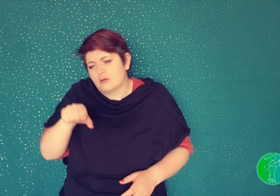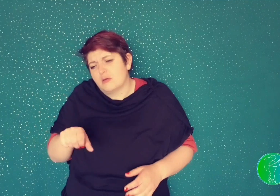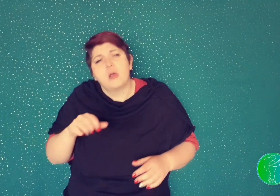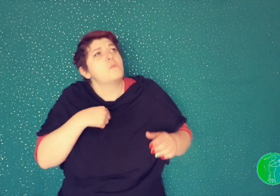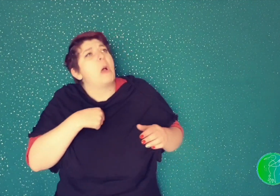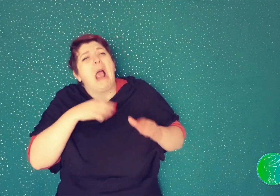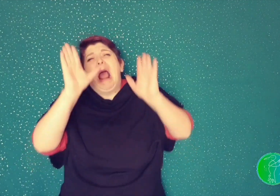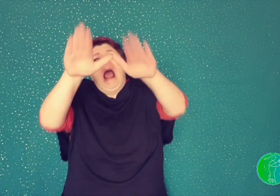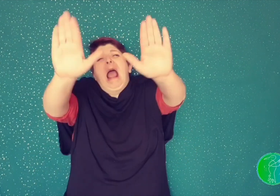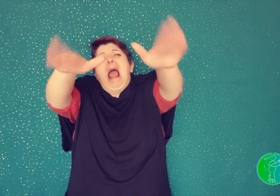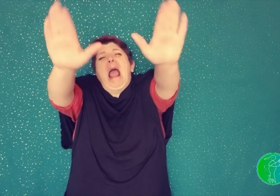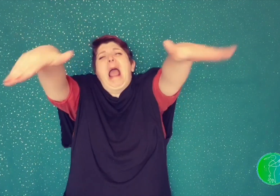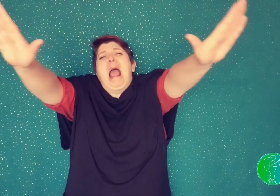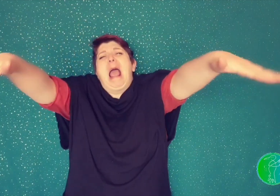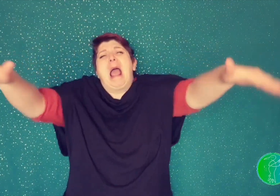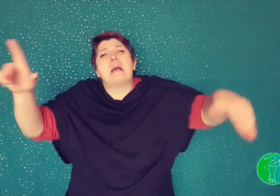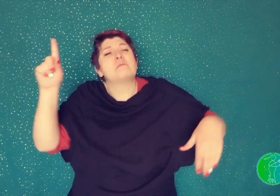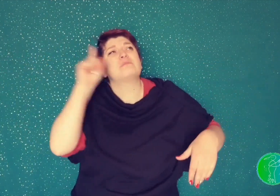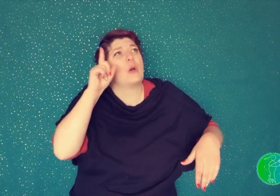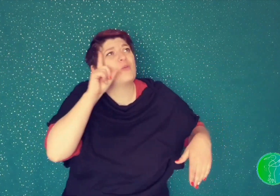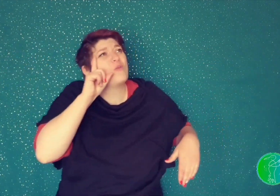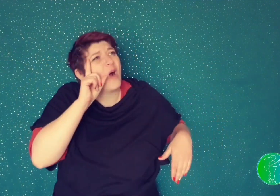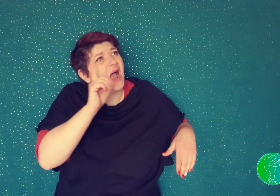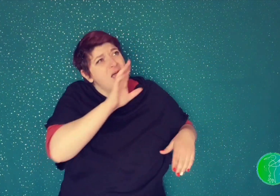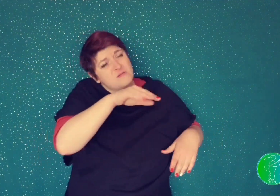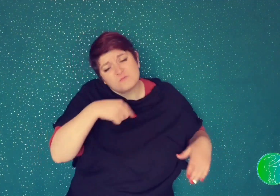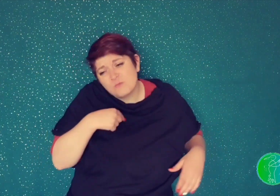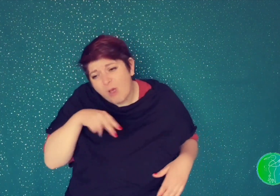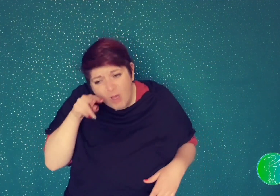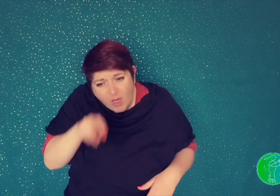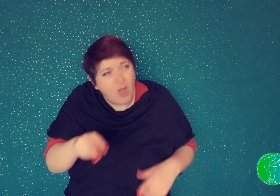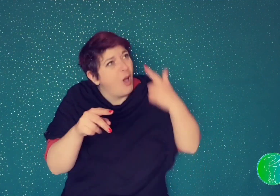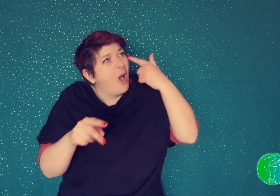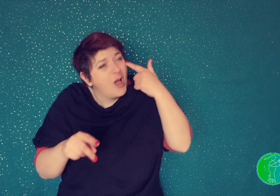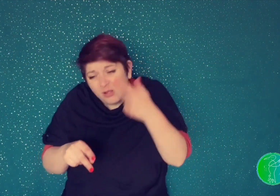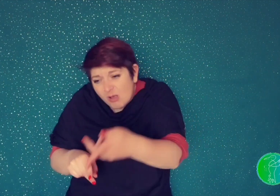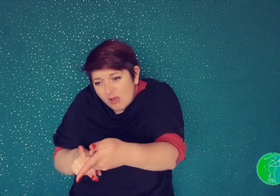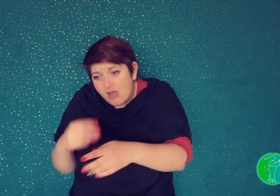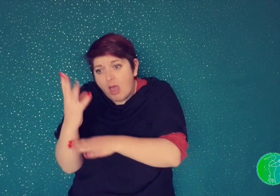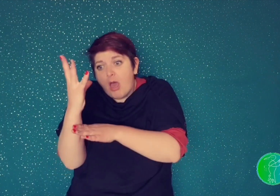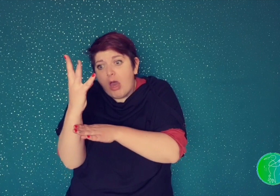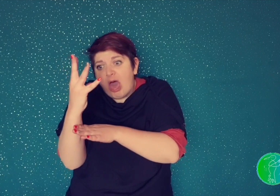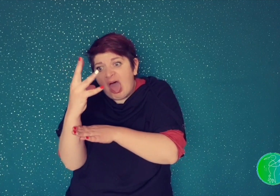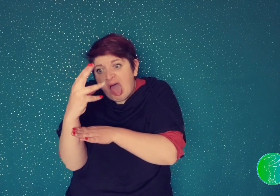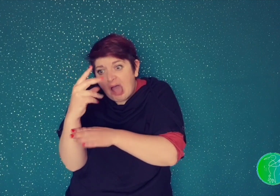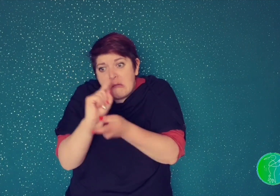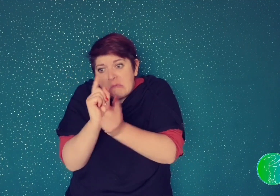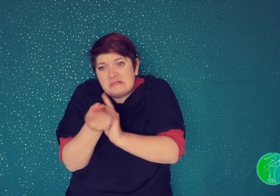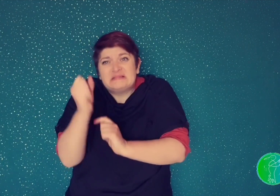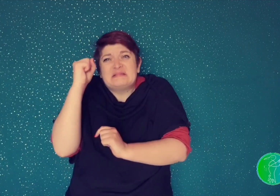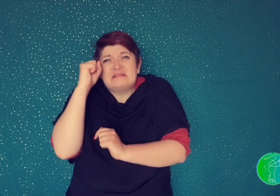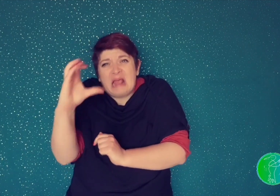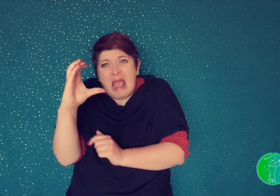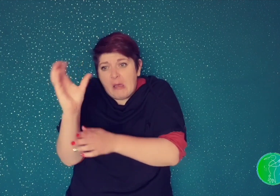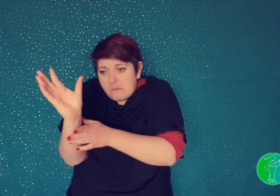J'aime ce buisson, et si je criais tout à l'heure, c'est parce que il se dessèche.